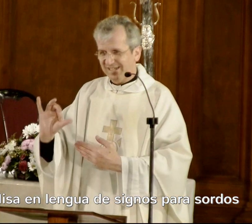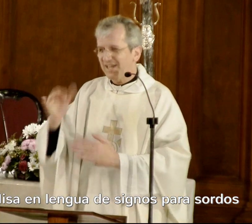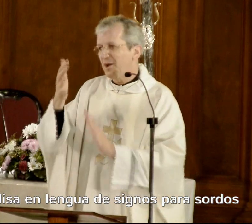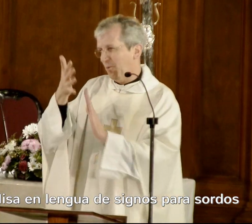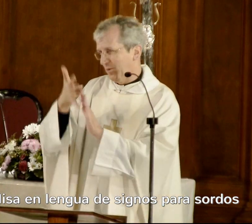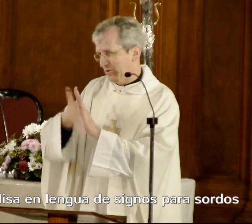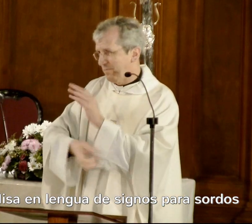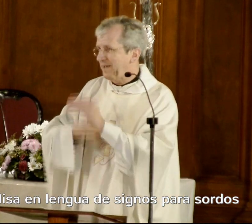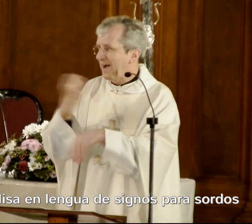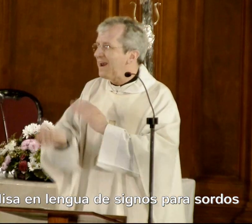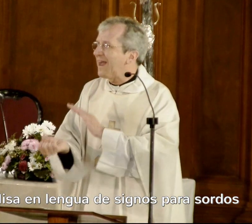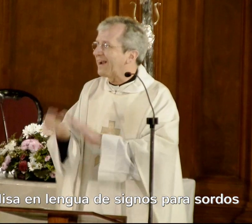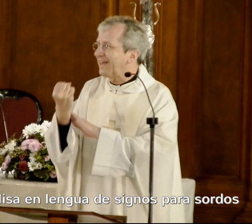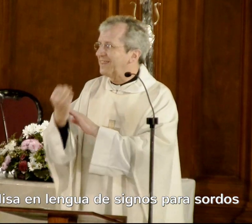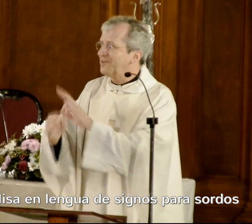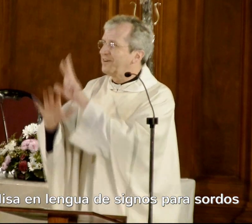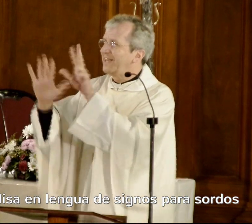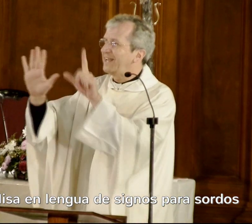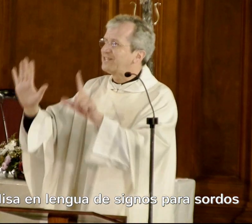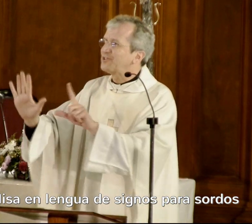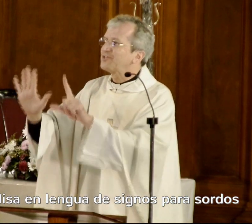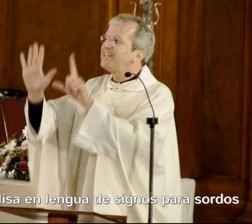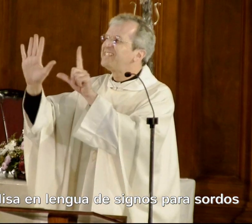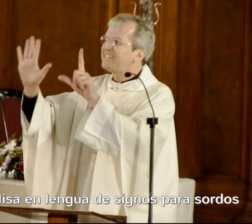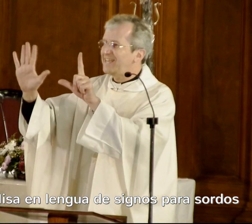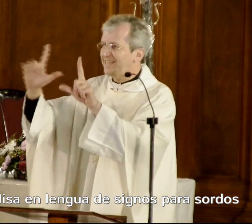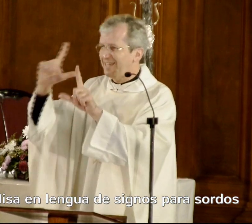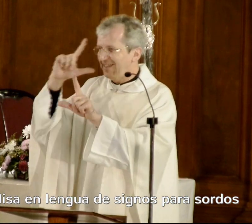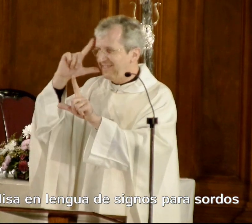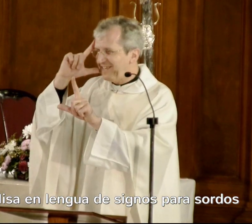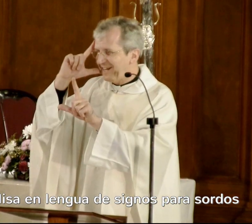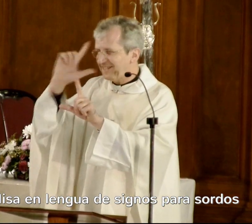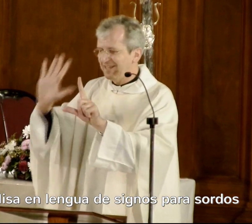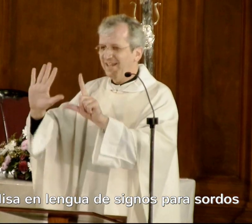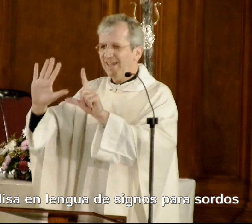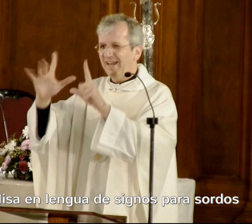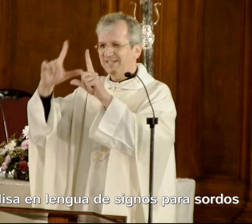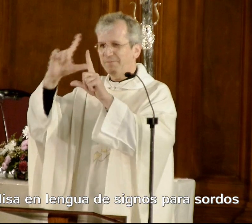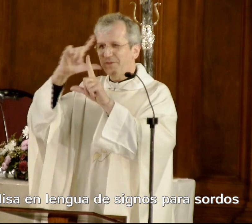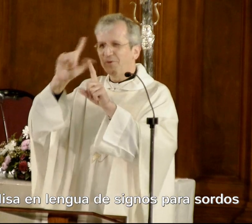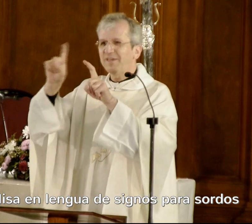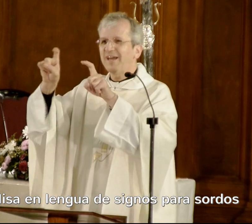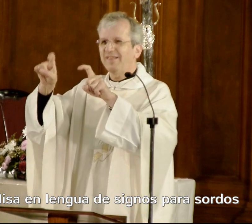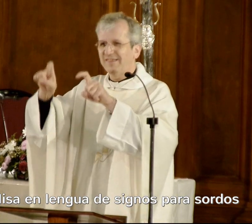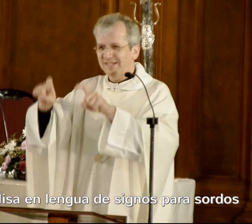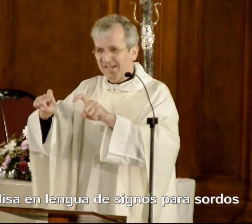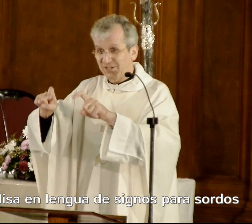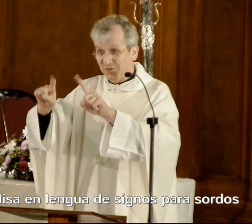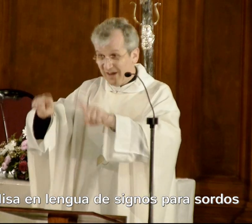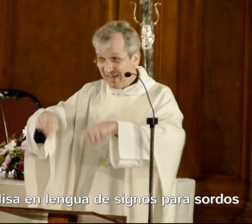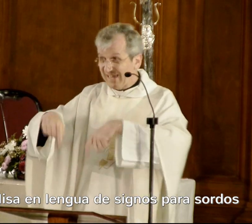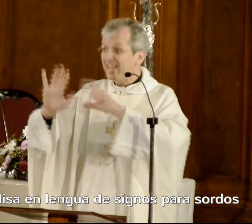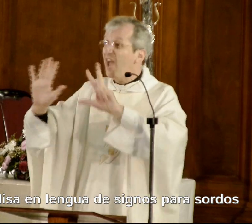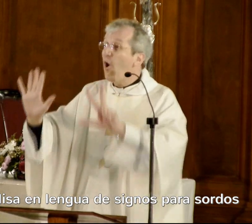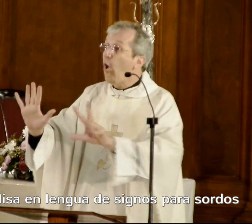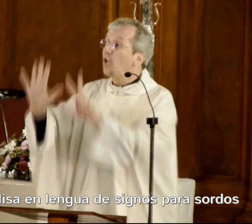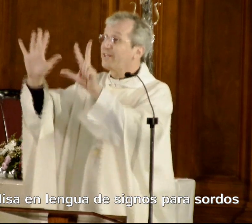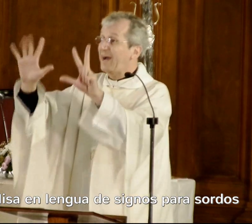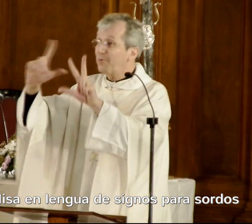Génesis, cuando explica la creación en estos 7 días, el séptimo día descansó. Este octavo